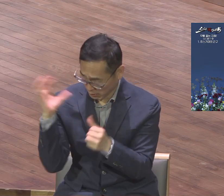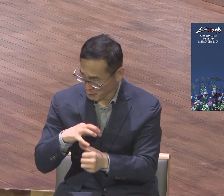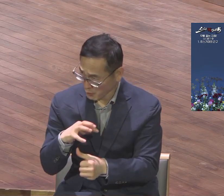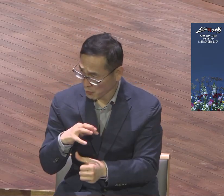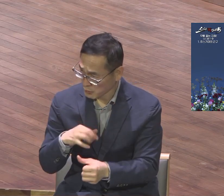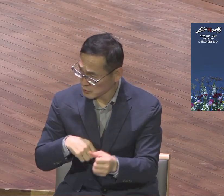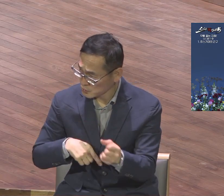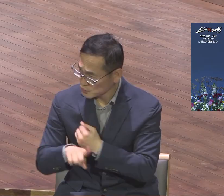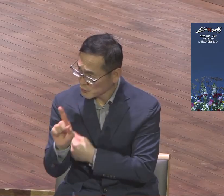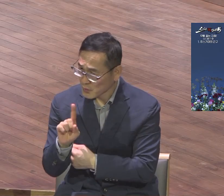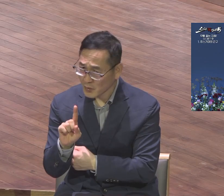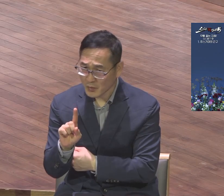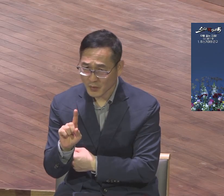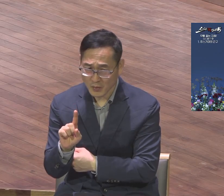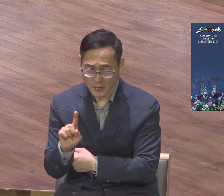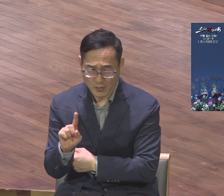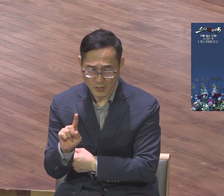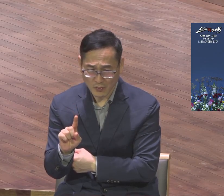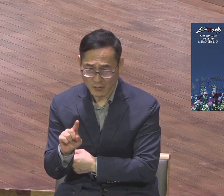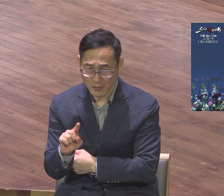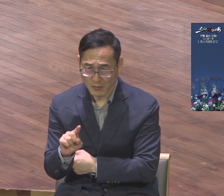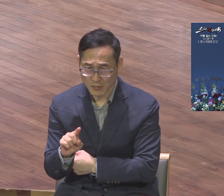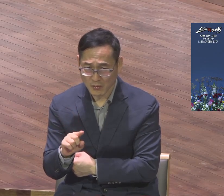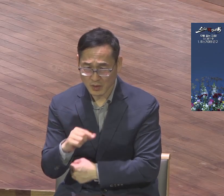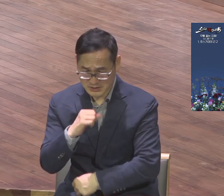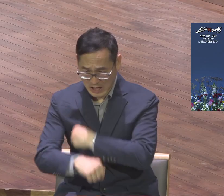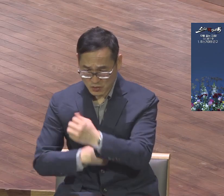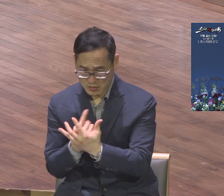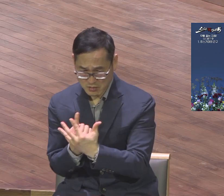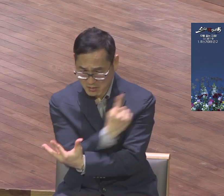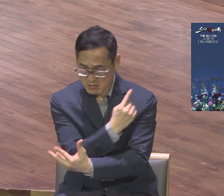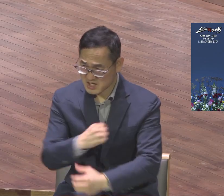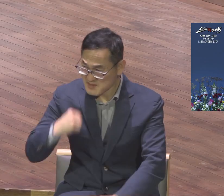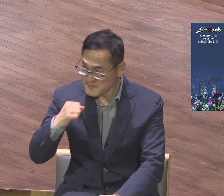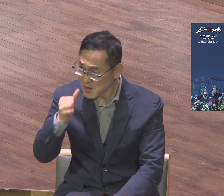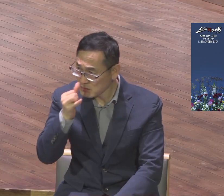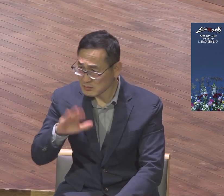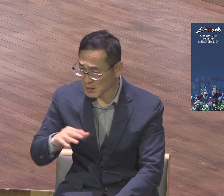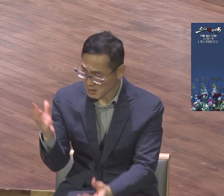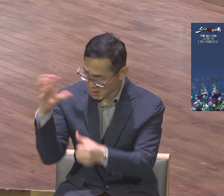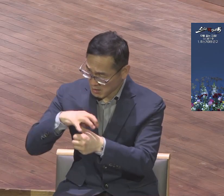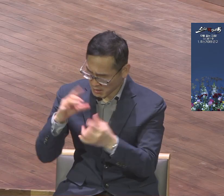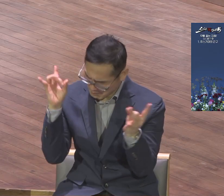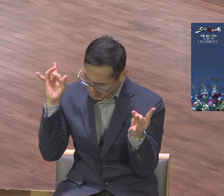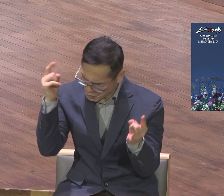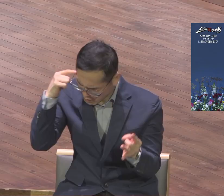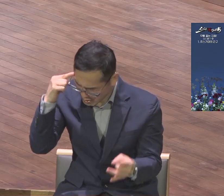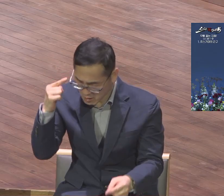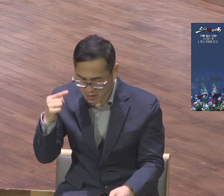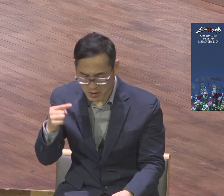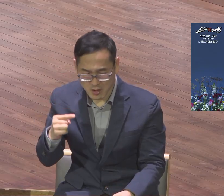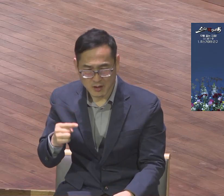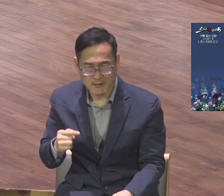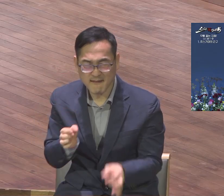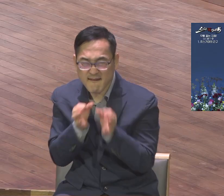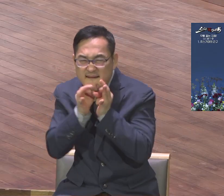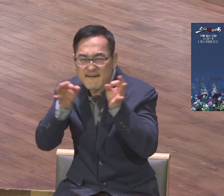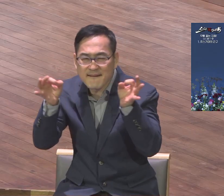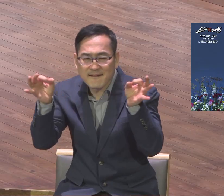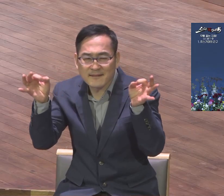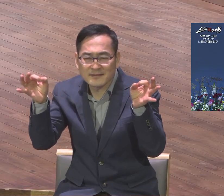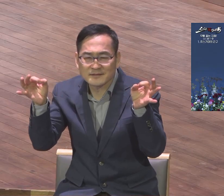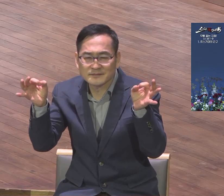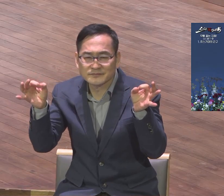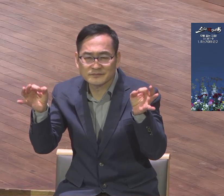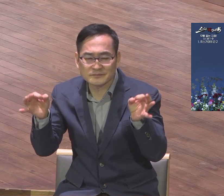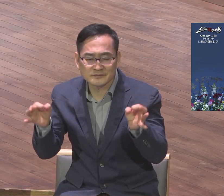갇혀가지고 이 바보같이 이 고생을 했다니 광을 확 지르면서 언제나